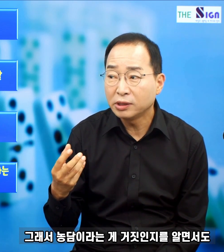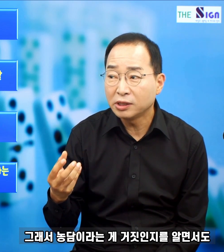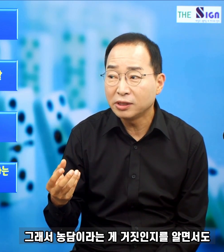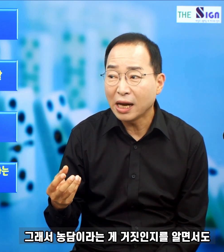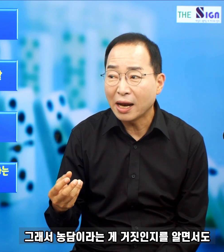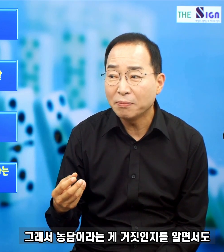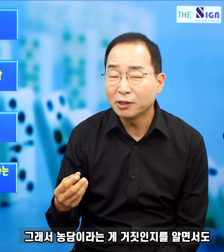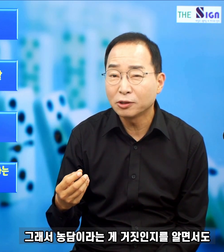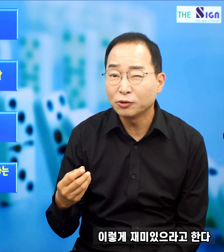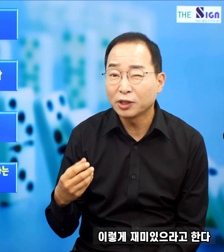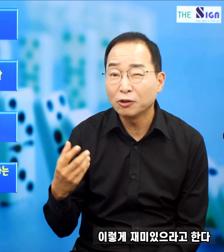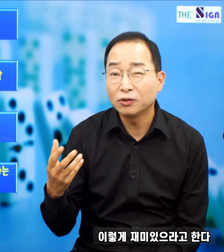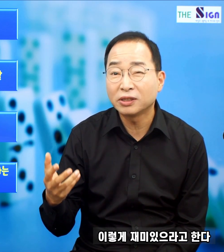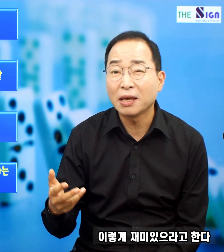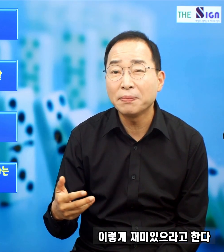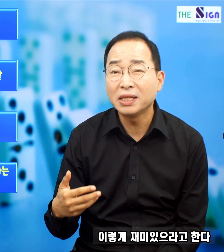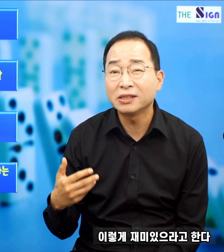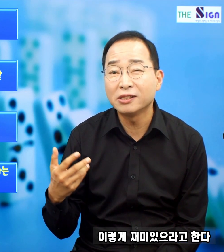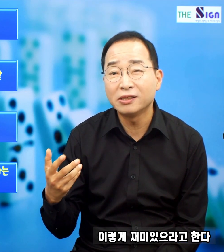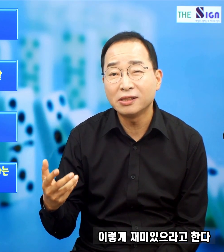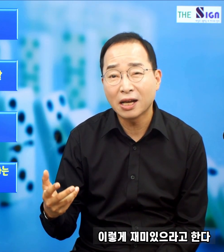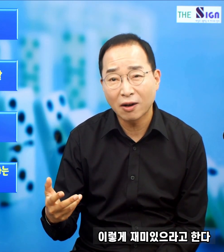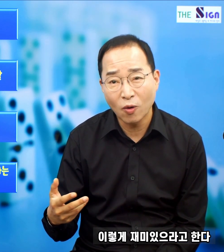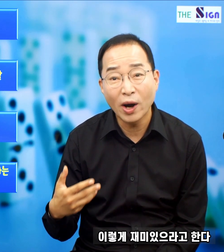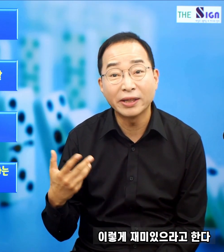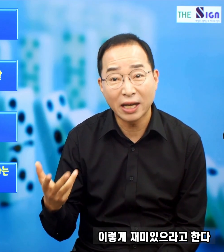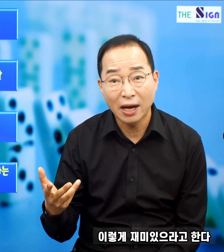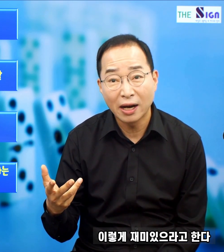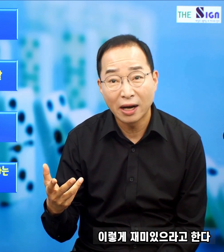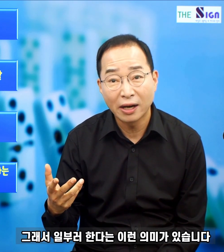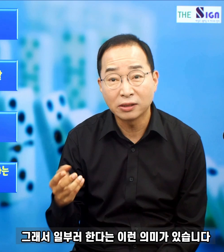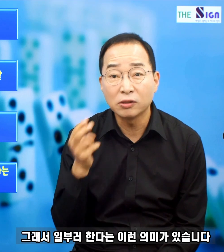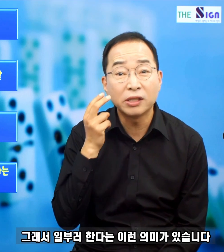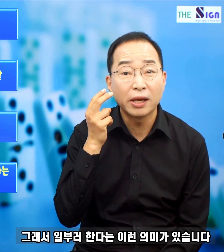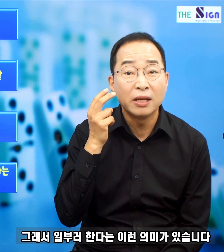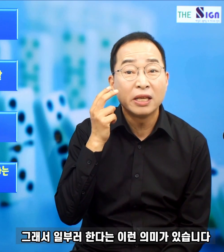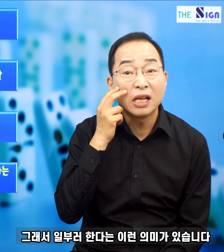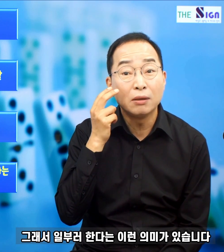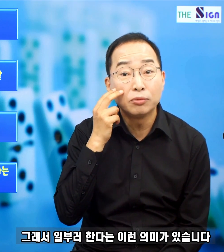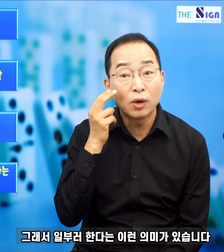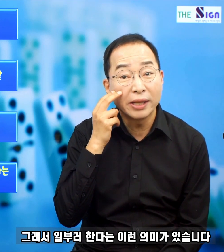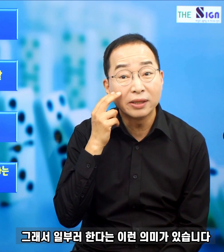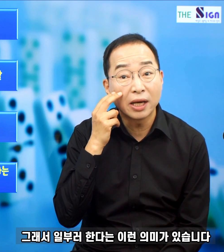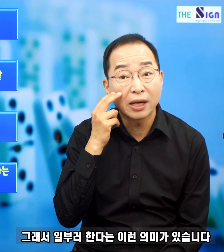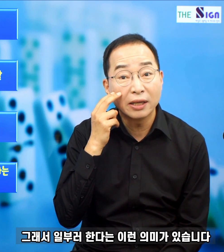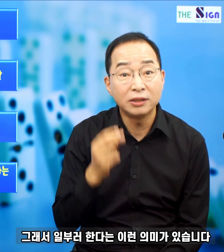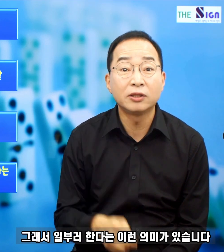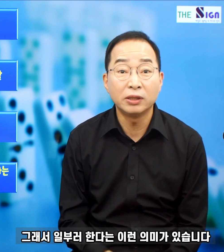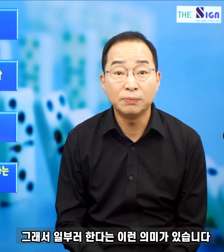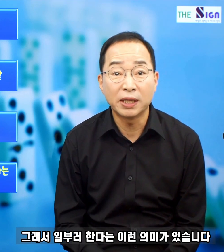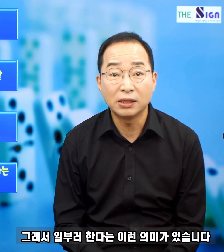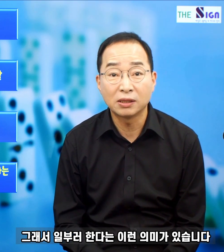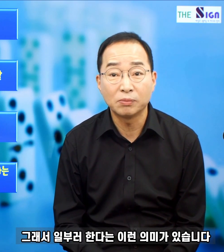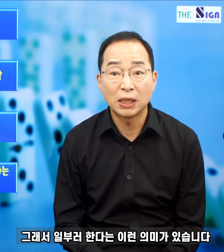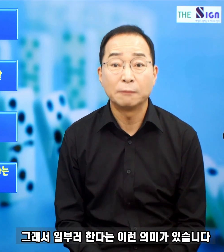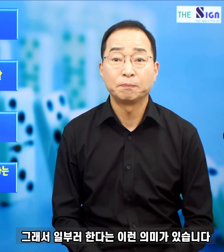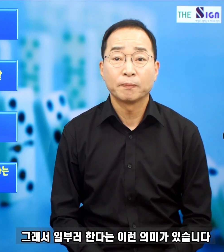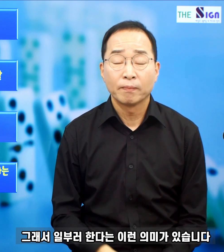거짓인지를 알면서도 이렇게 재미있으려고 한다. 그래서 이제 일부러 한다라는 이런 의미가 있습니다. 자,